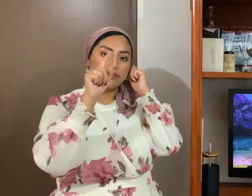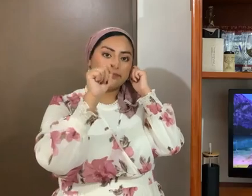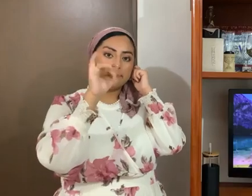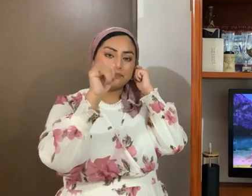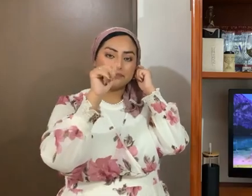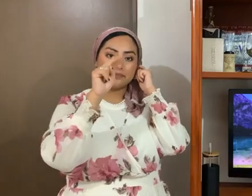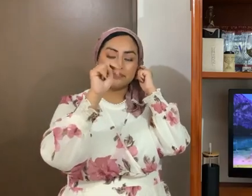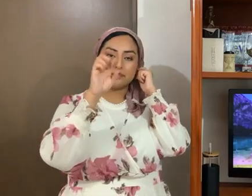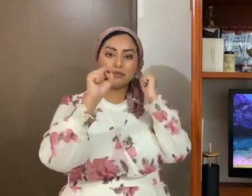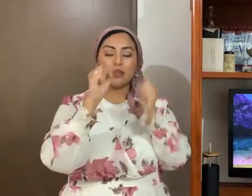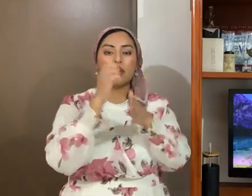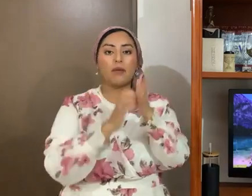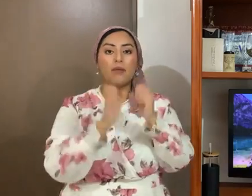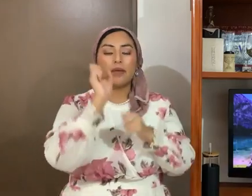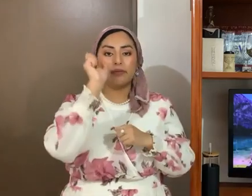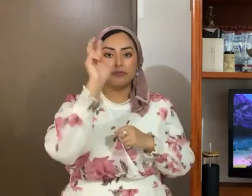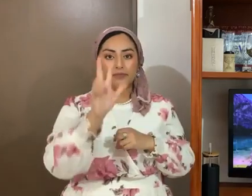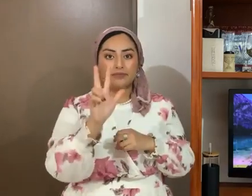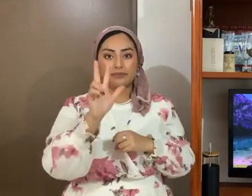capítulo 3. Vamos para allá.